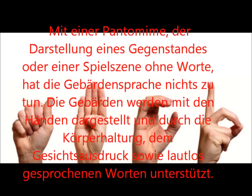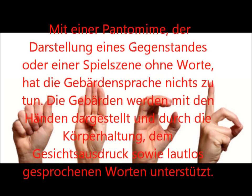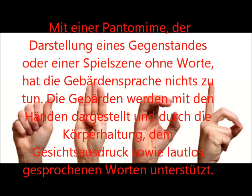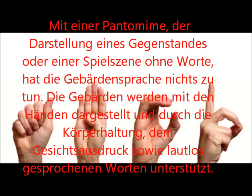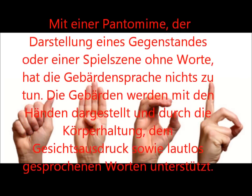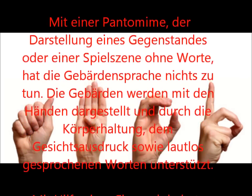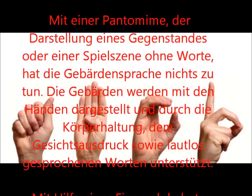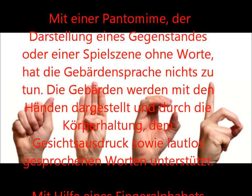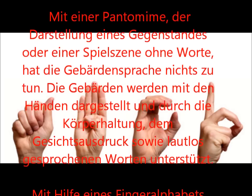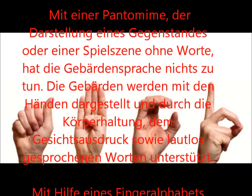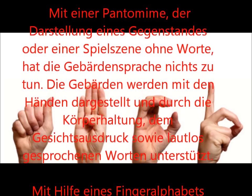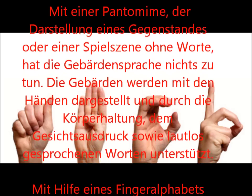Vielen Dank.